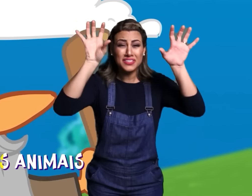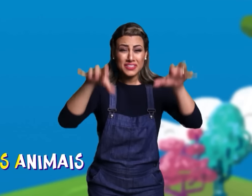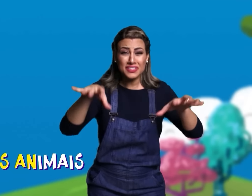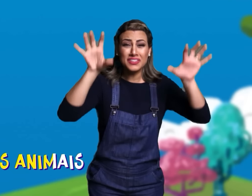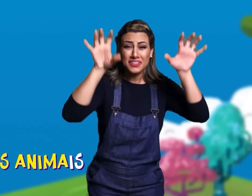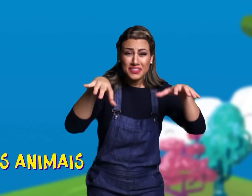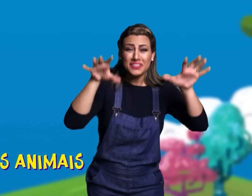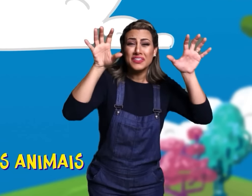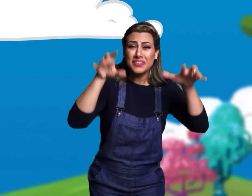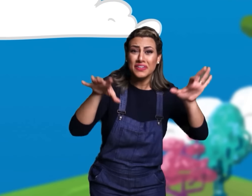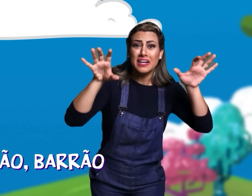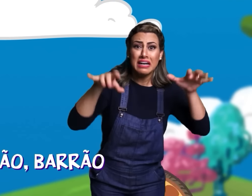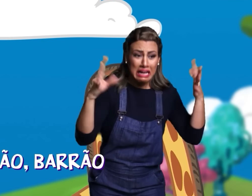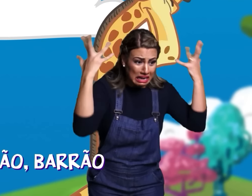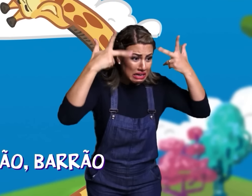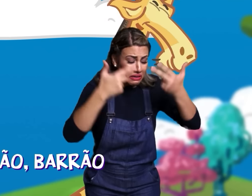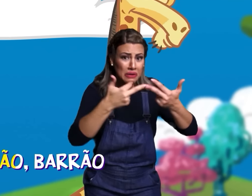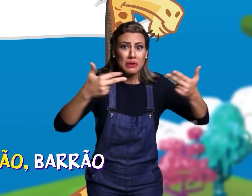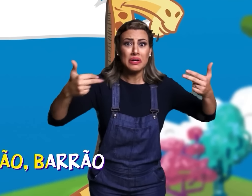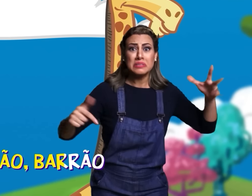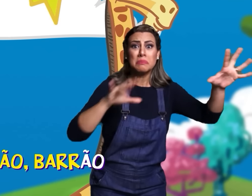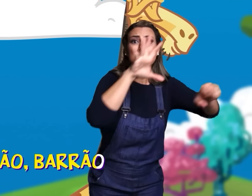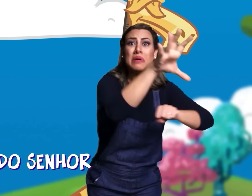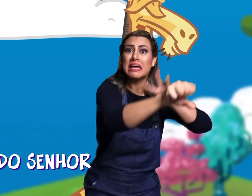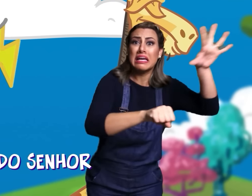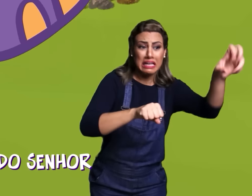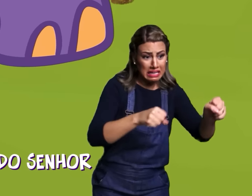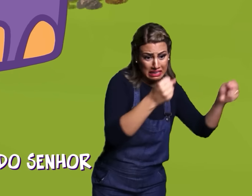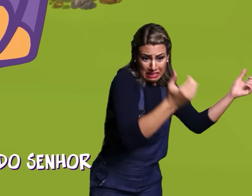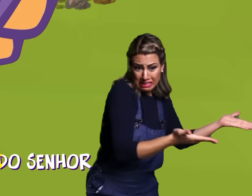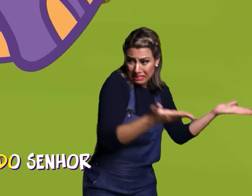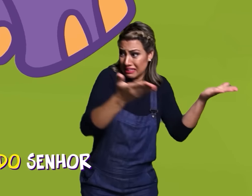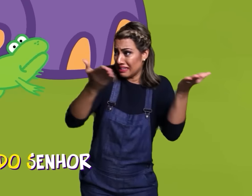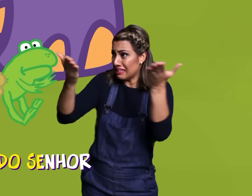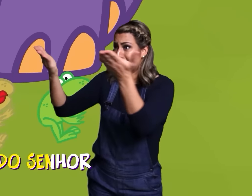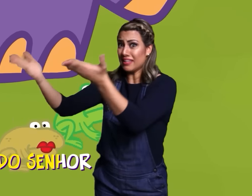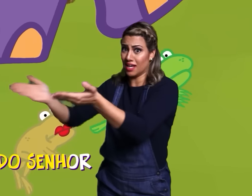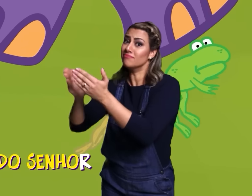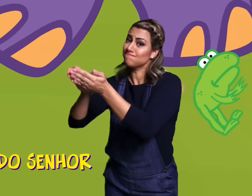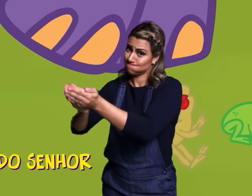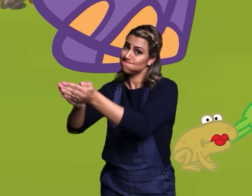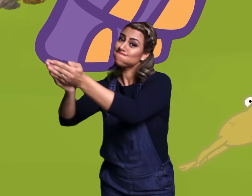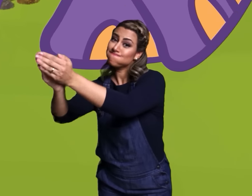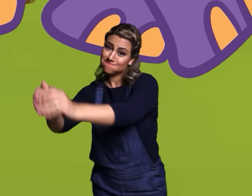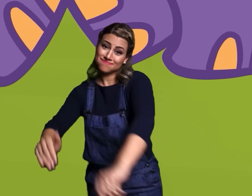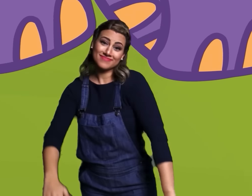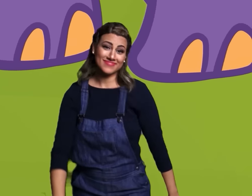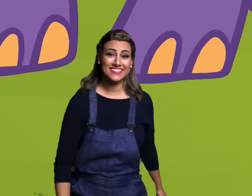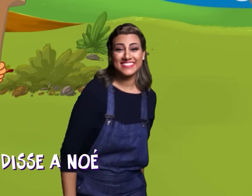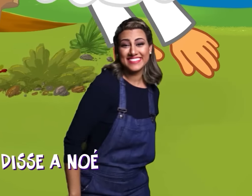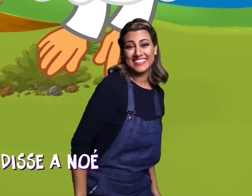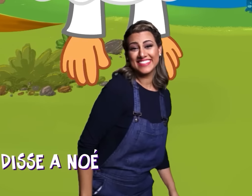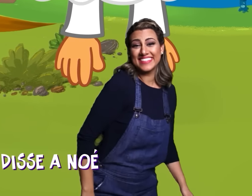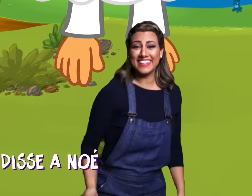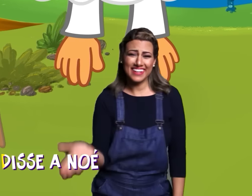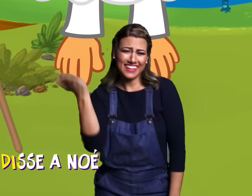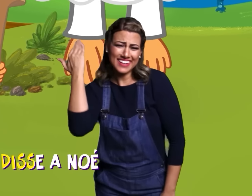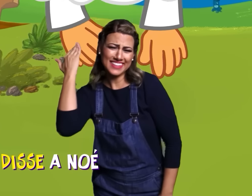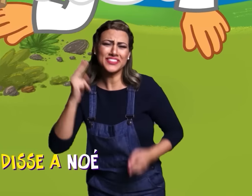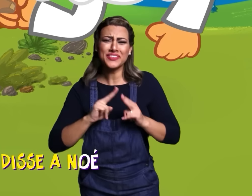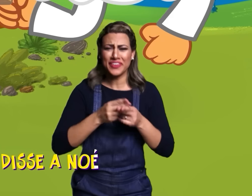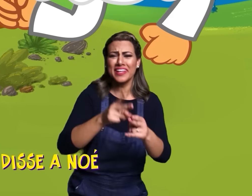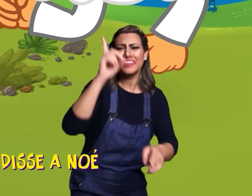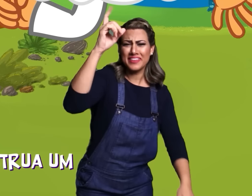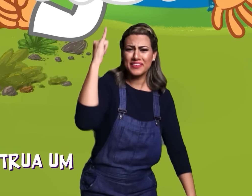Tire os animais do barrão, barrão, filhos do Senhor. Senhor disse